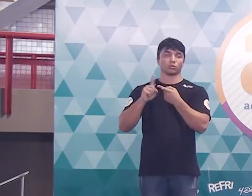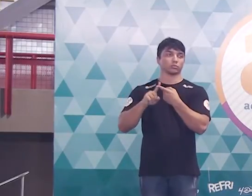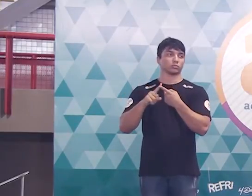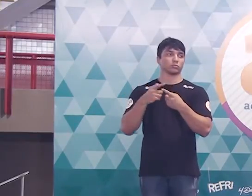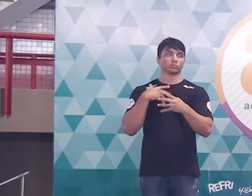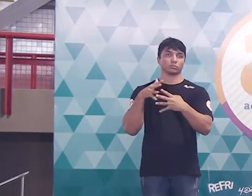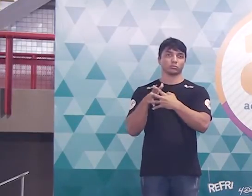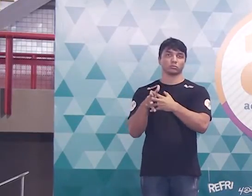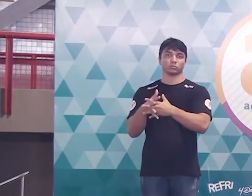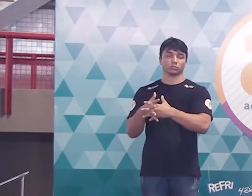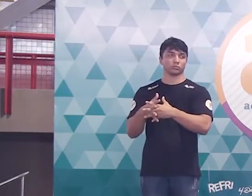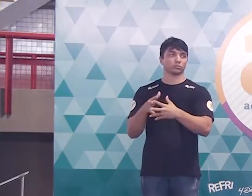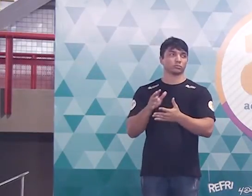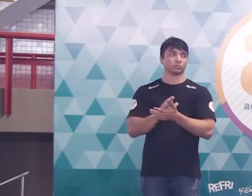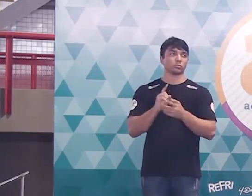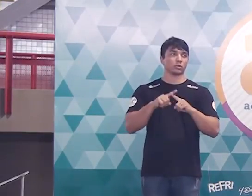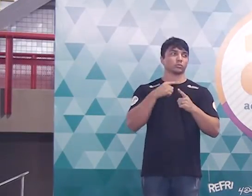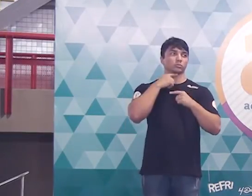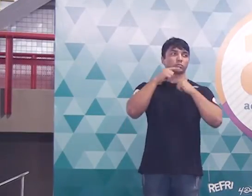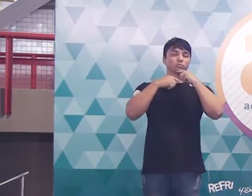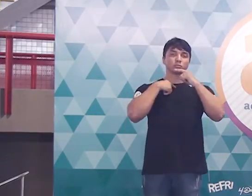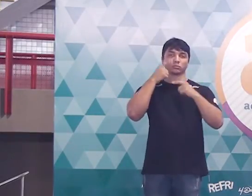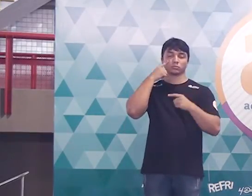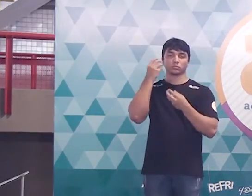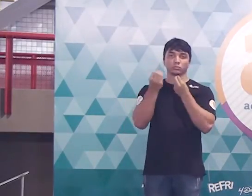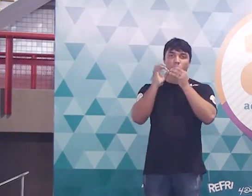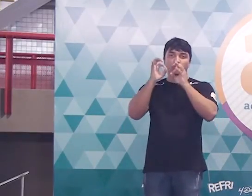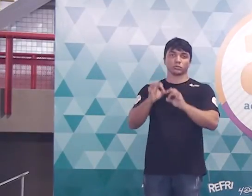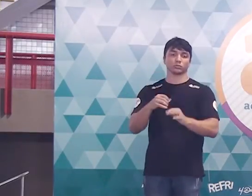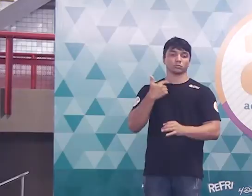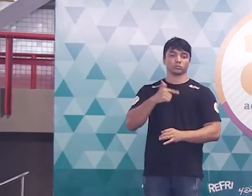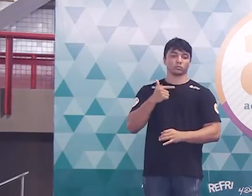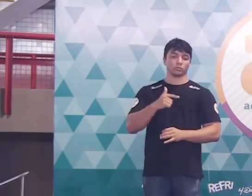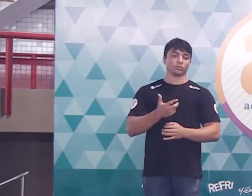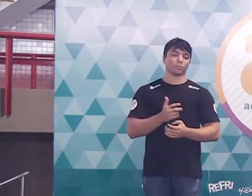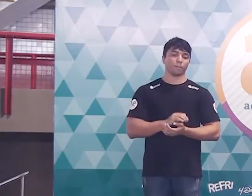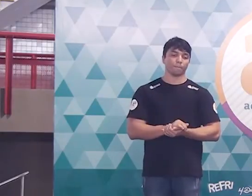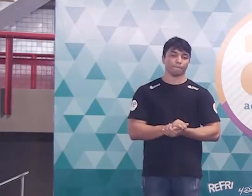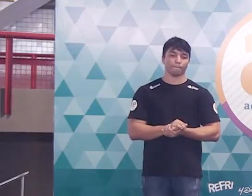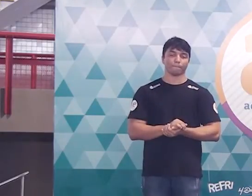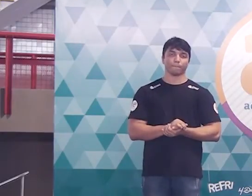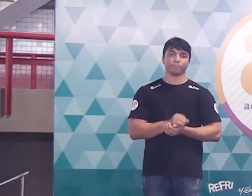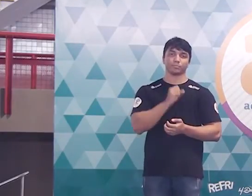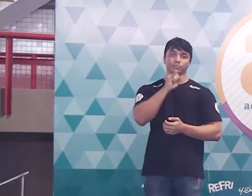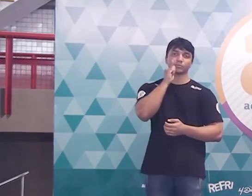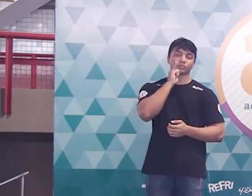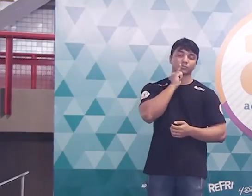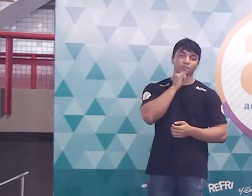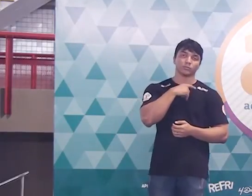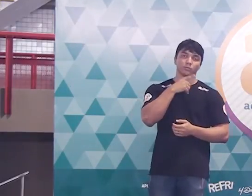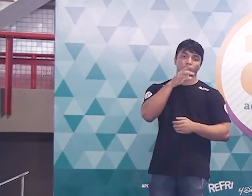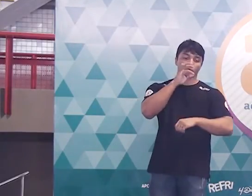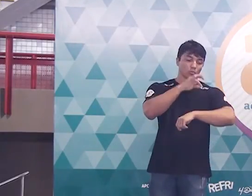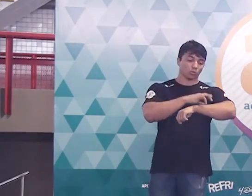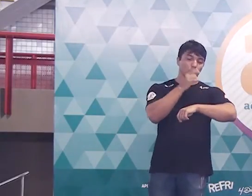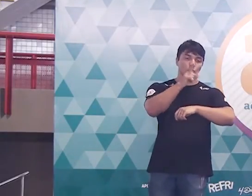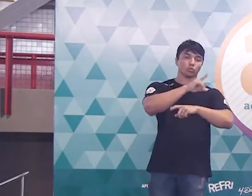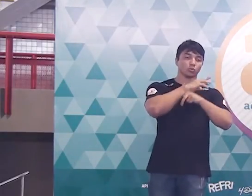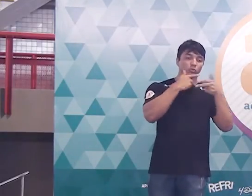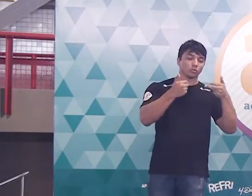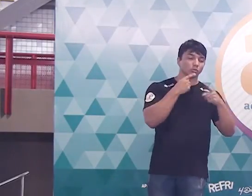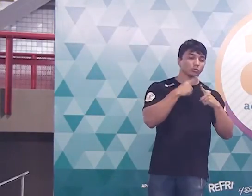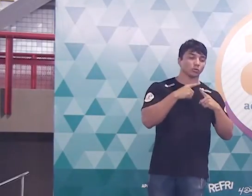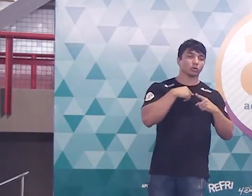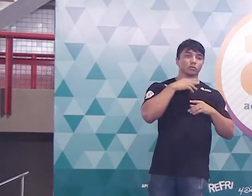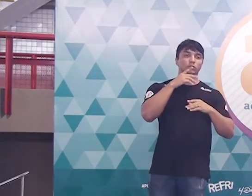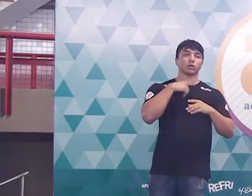cadeias alimentares. O que a gente não tem como precisar é de que maneira isso aí vai acontecer, certo? Se a fêmea também pica outros animais, por que eles